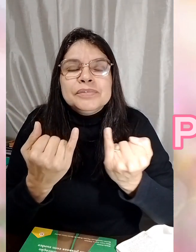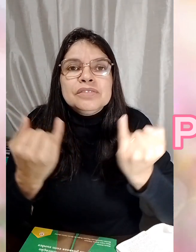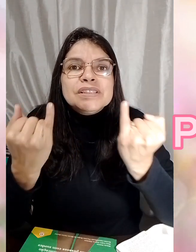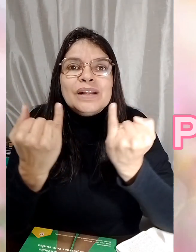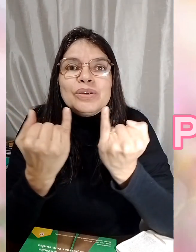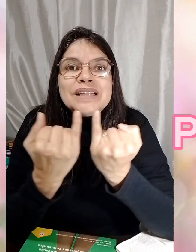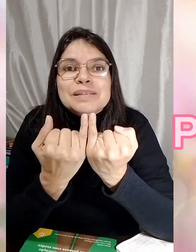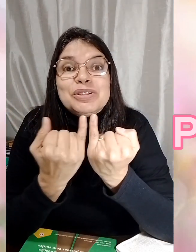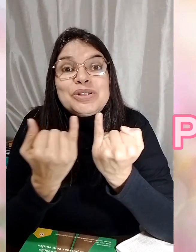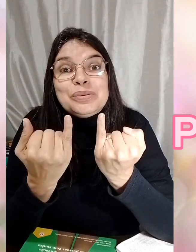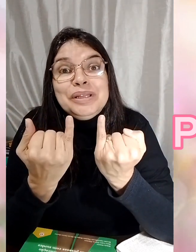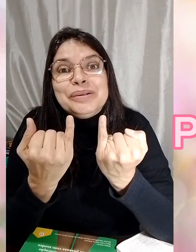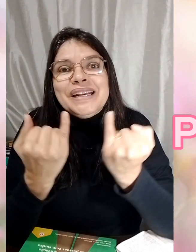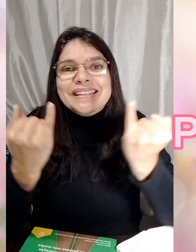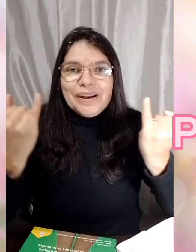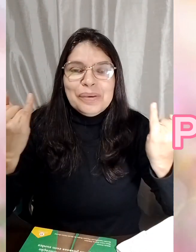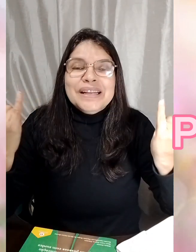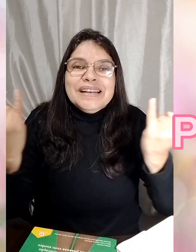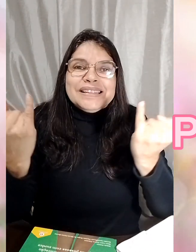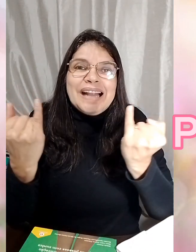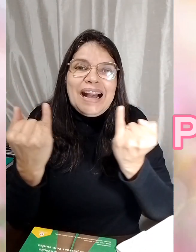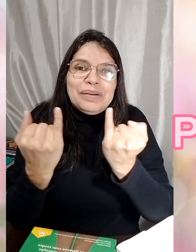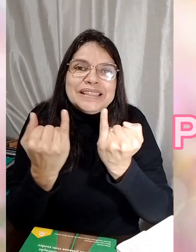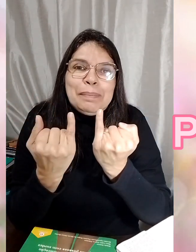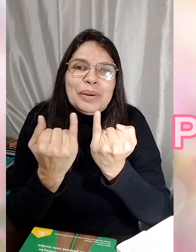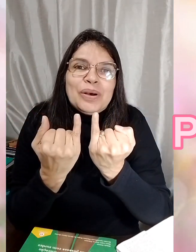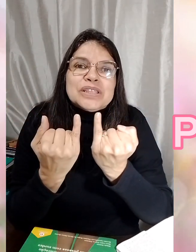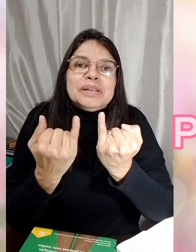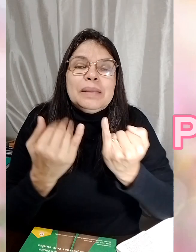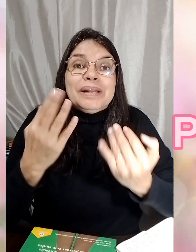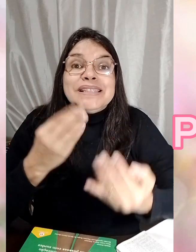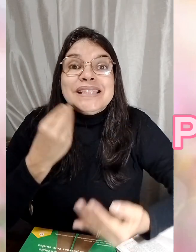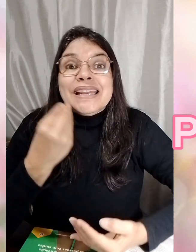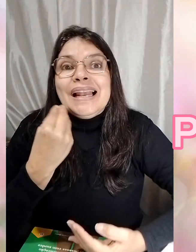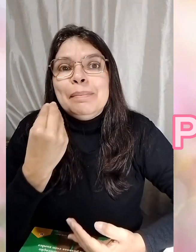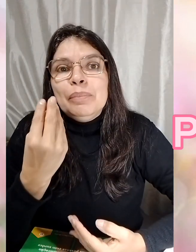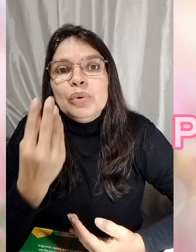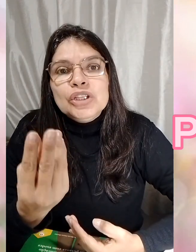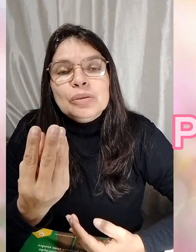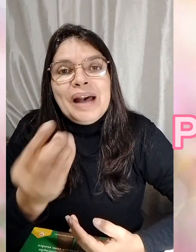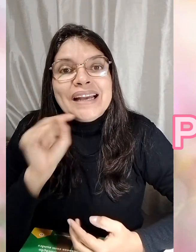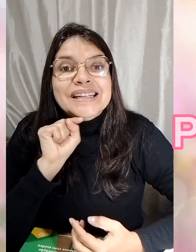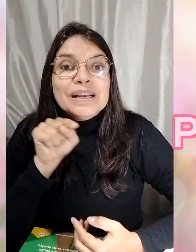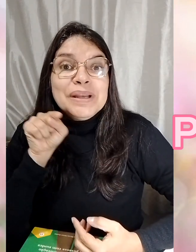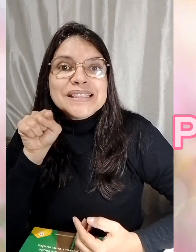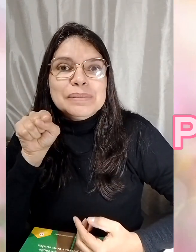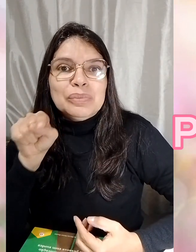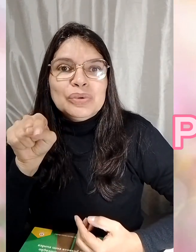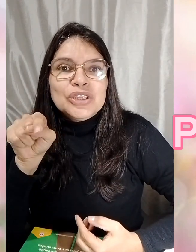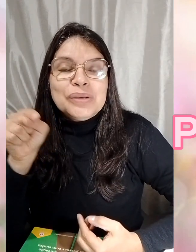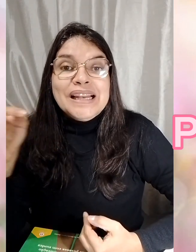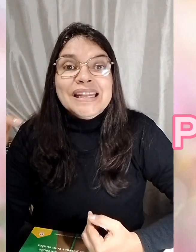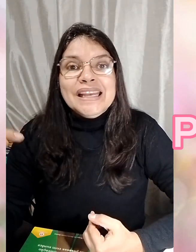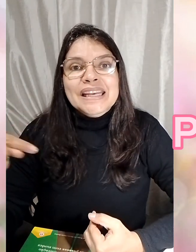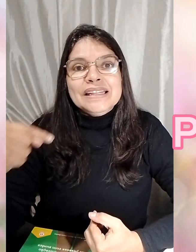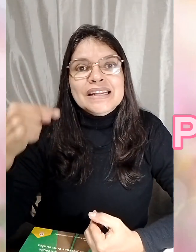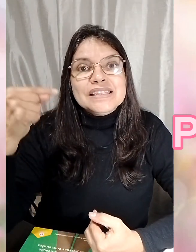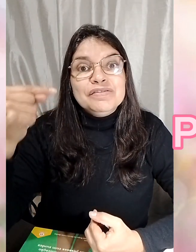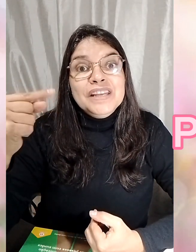tá? Se você encostar, essa pessoa sumiu, né? Então, trago até próximo aqui para dizer que ela é muito magra. Então, esse muito,